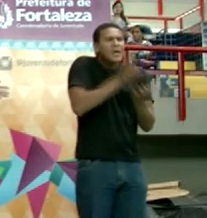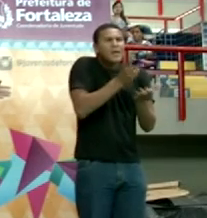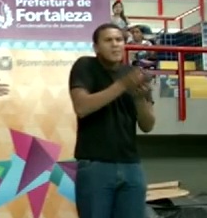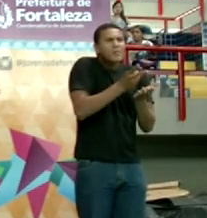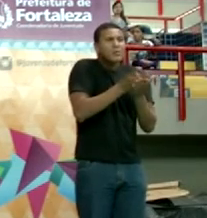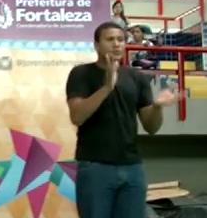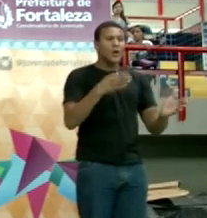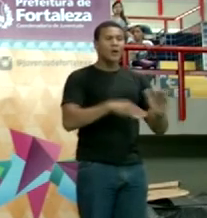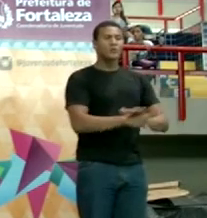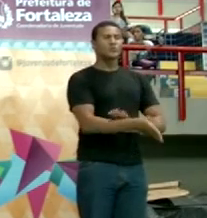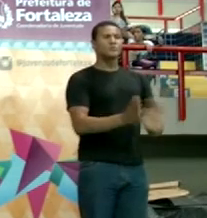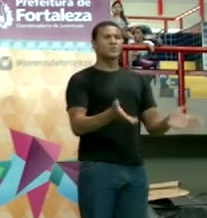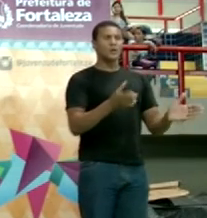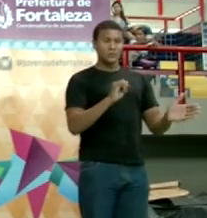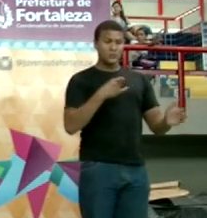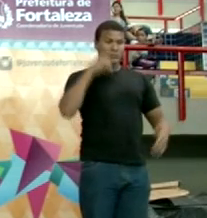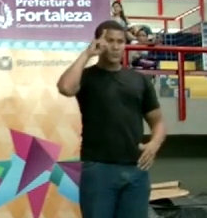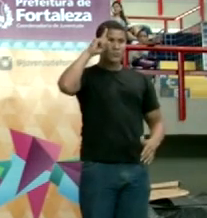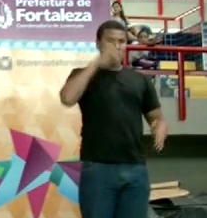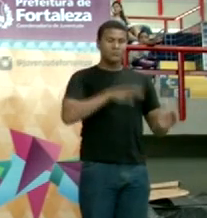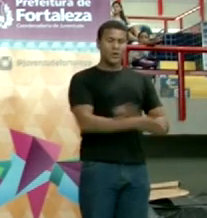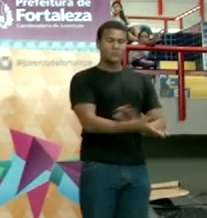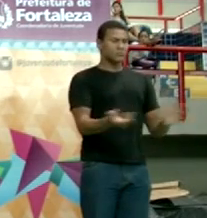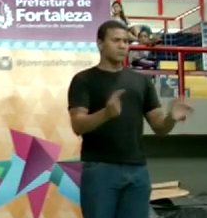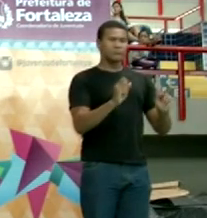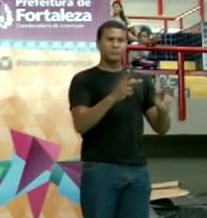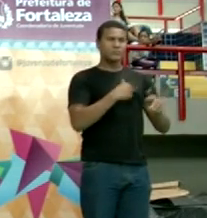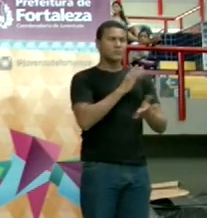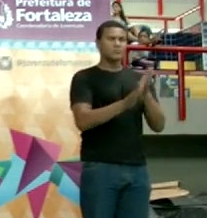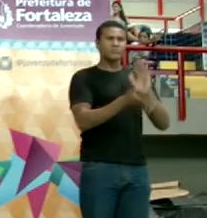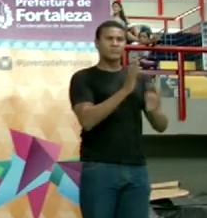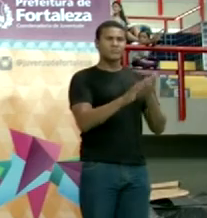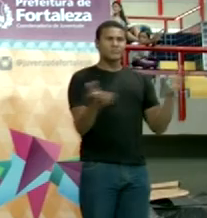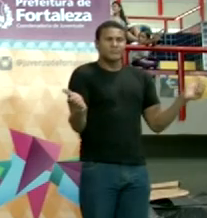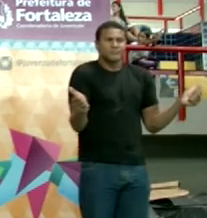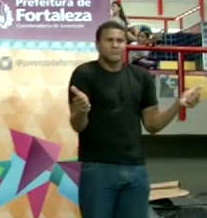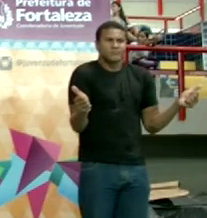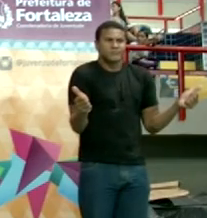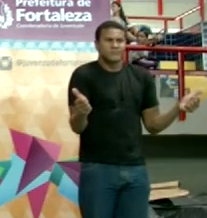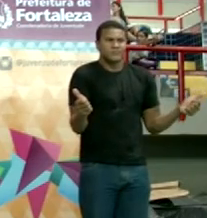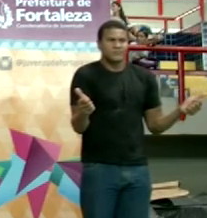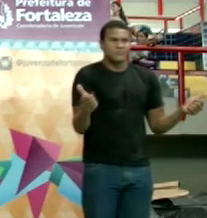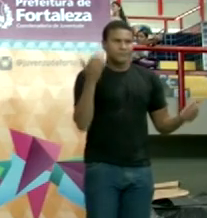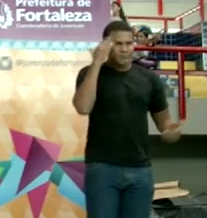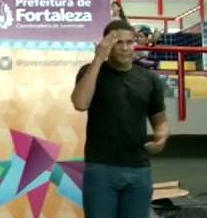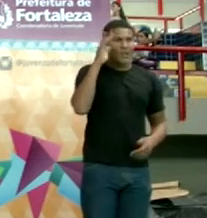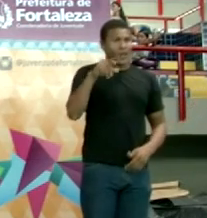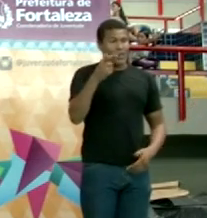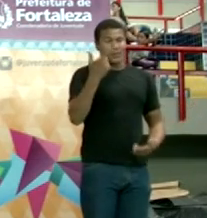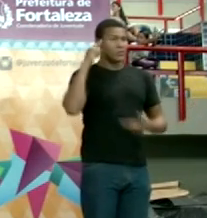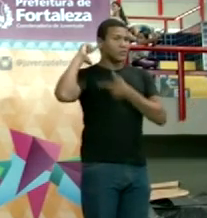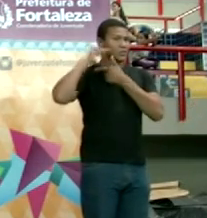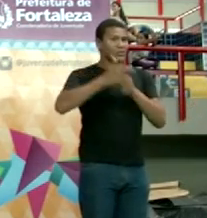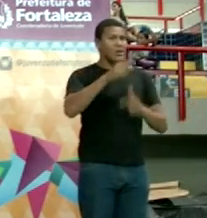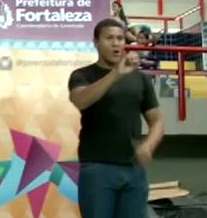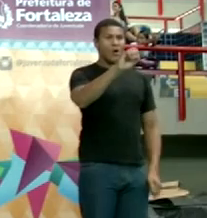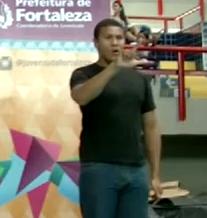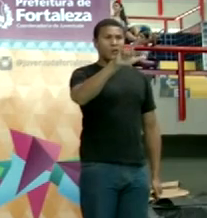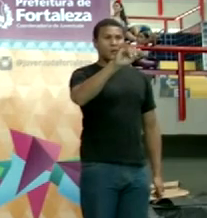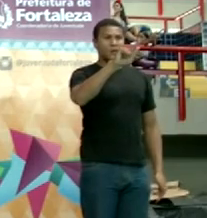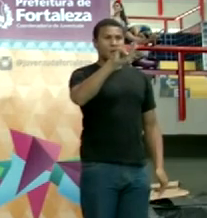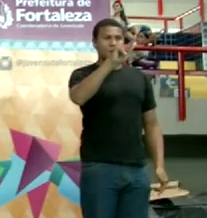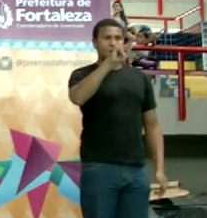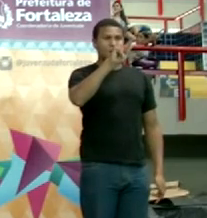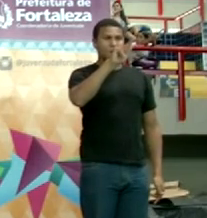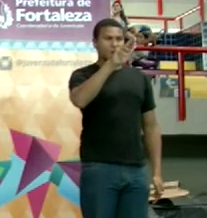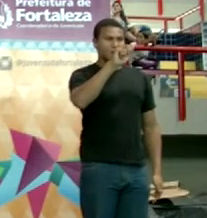tempo todo. Se você já faz todo dia, é bom demais. É a oligarquia tradicional, né? A oligarquia tradicional gosta de